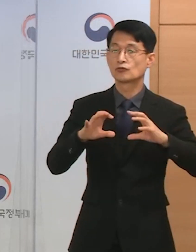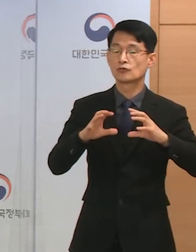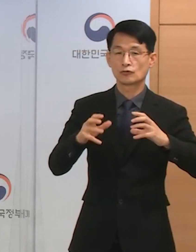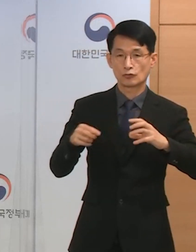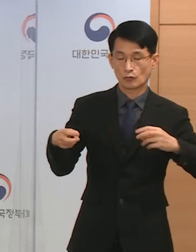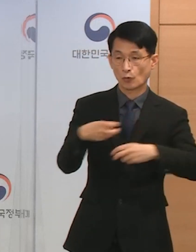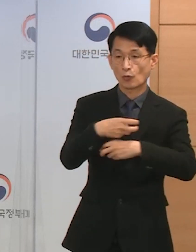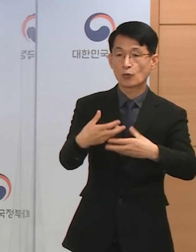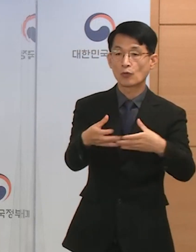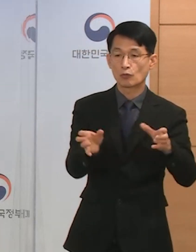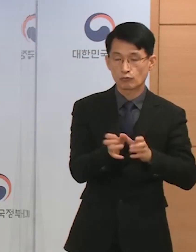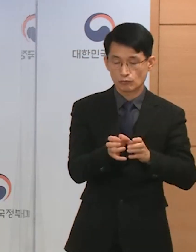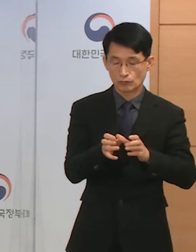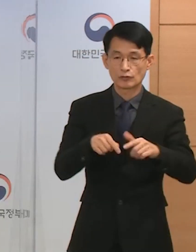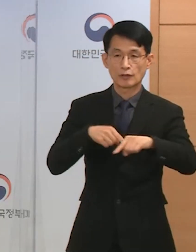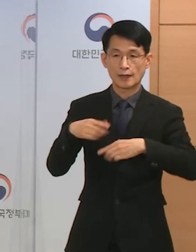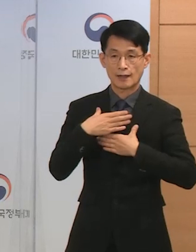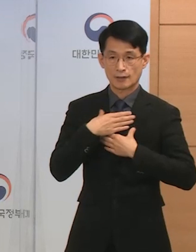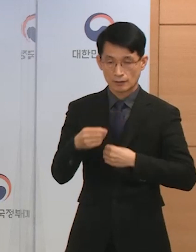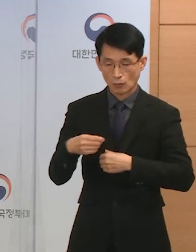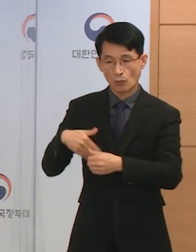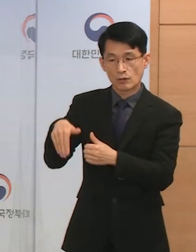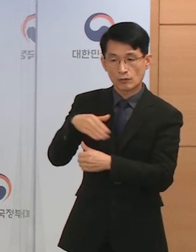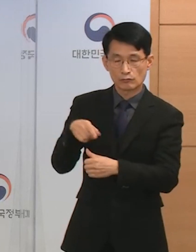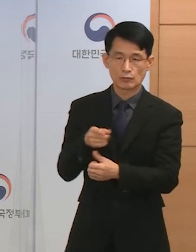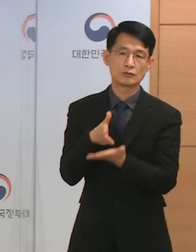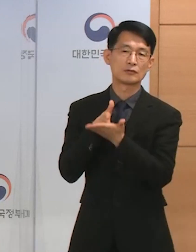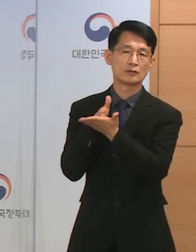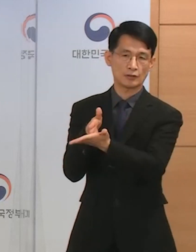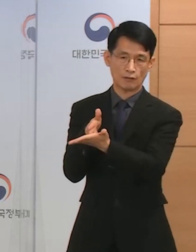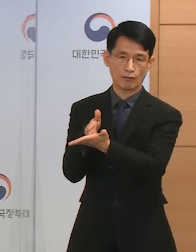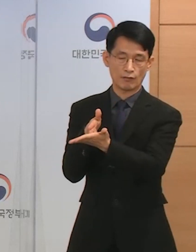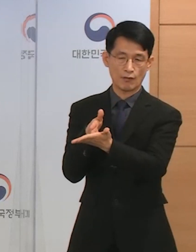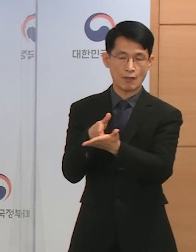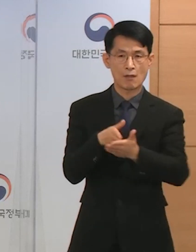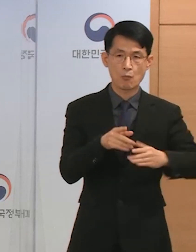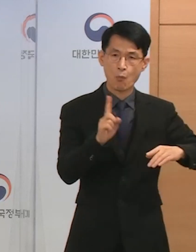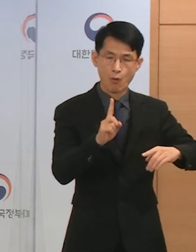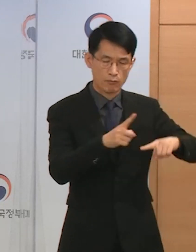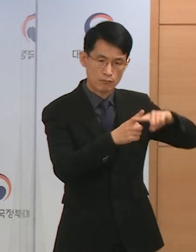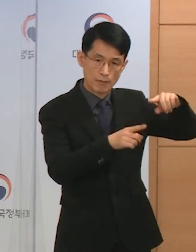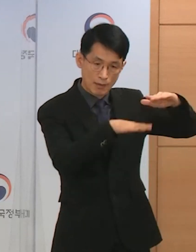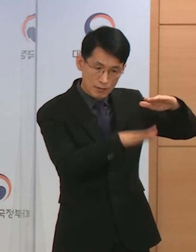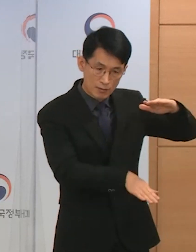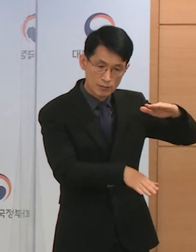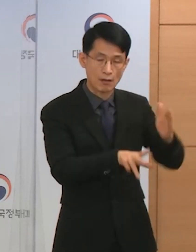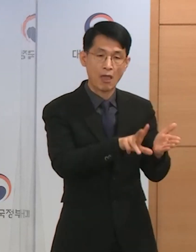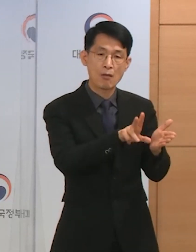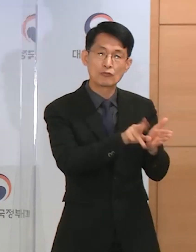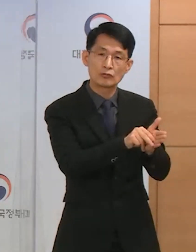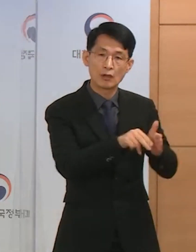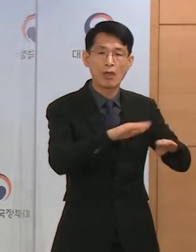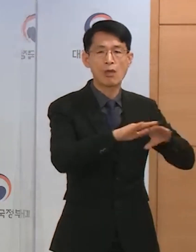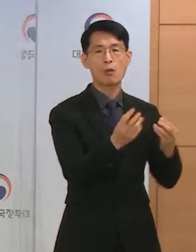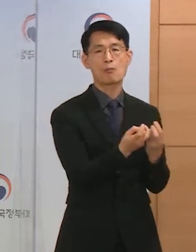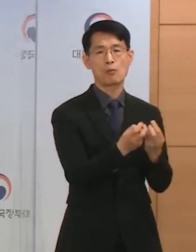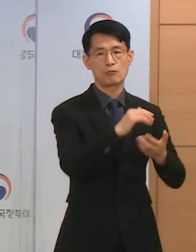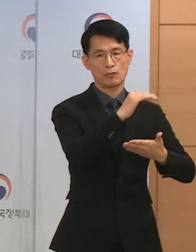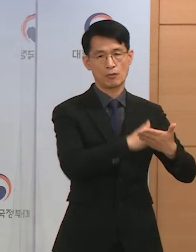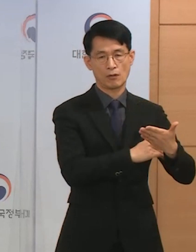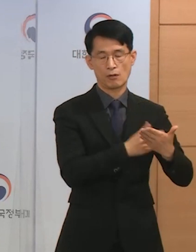국토교통부와 행정안전부, 환경부에 권고한 반지하 민원 분석을 통한 제도 개선 사항에